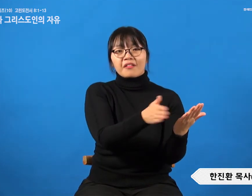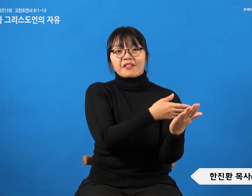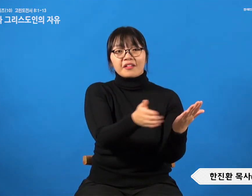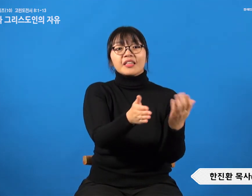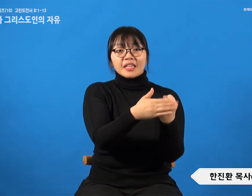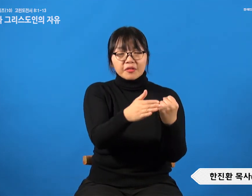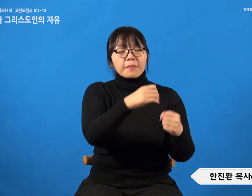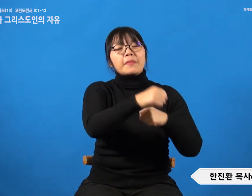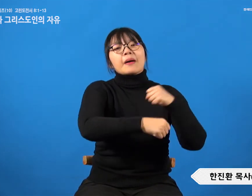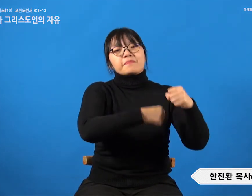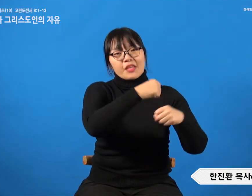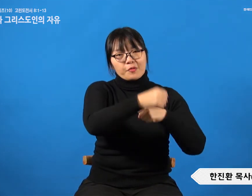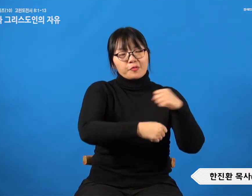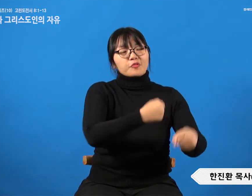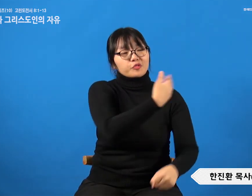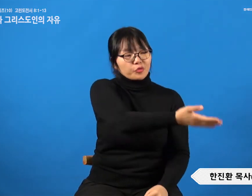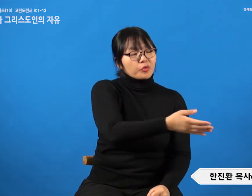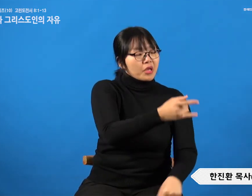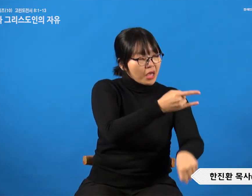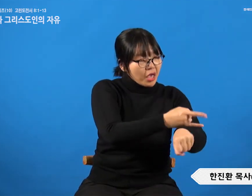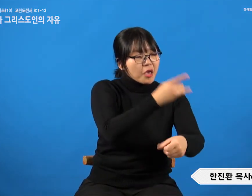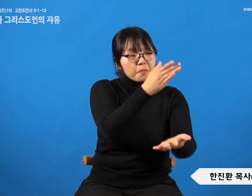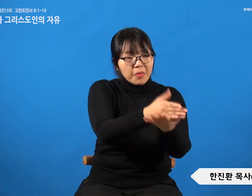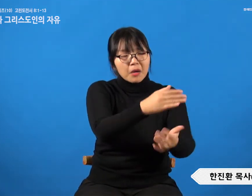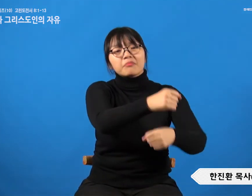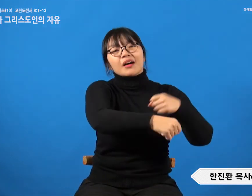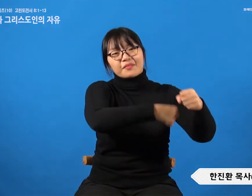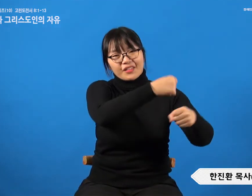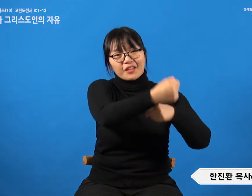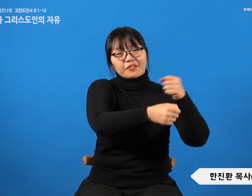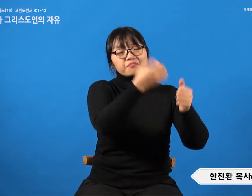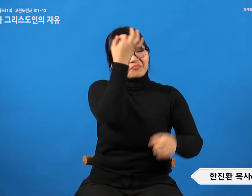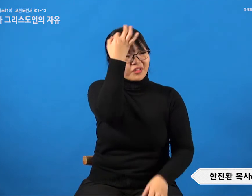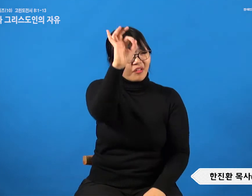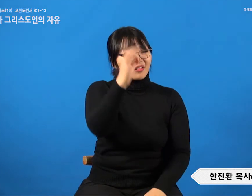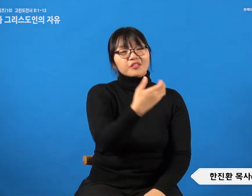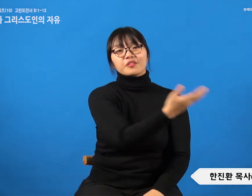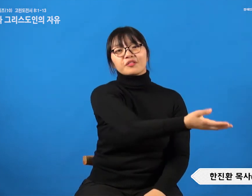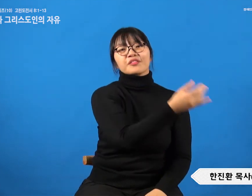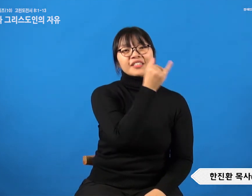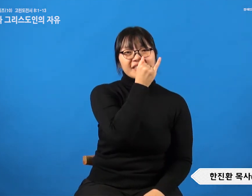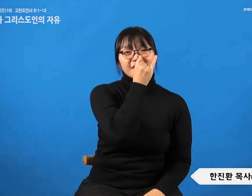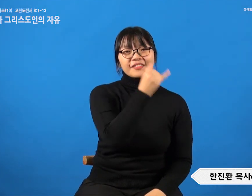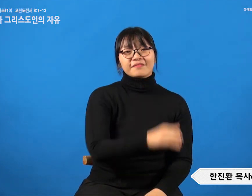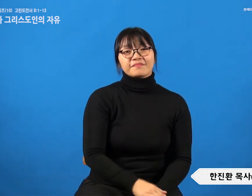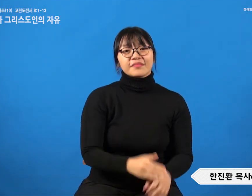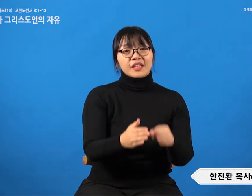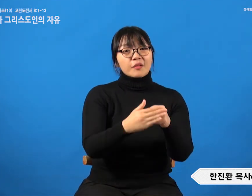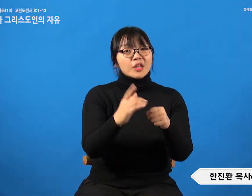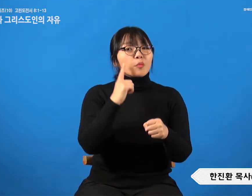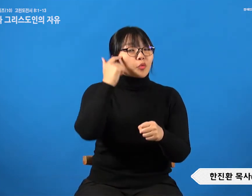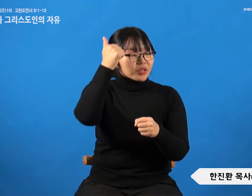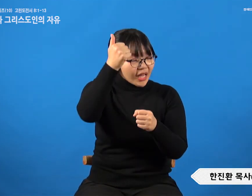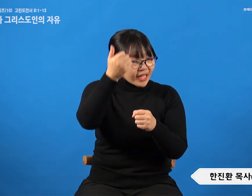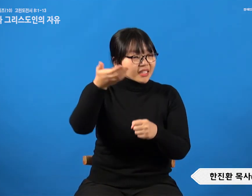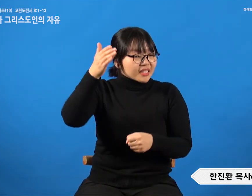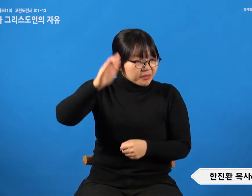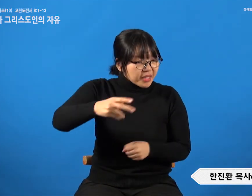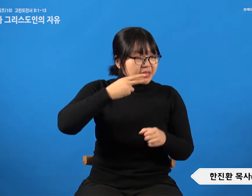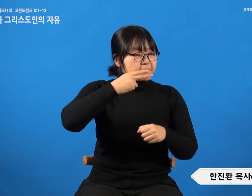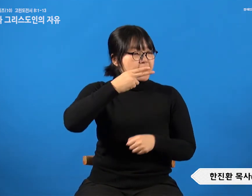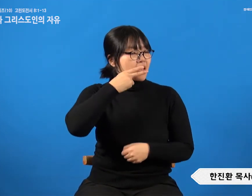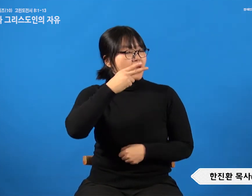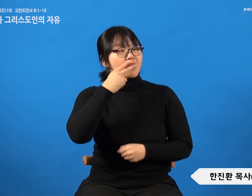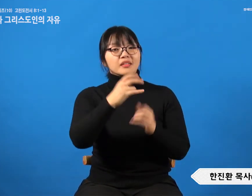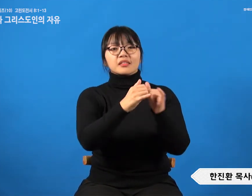중립적인 것으로 생각을 합니다. 그래서 자기 기호에 따라 그 사람들 중에는 담배를 피우는 사람들이 많습니다.